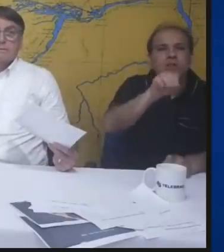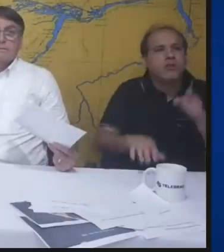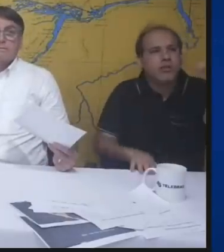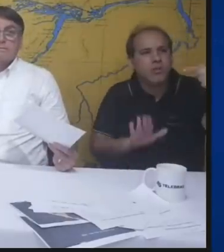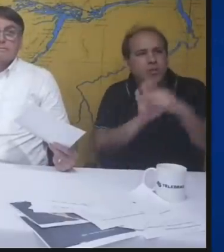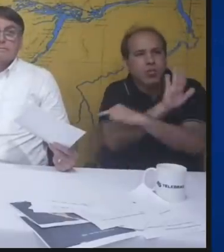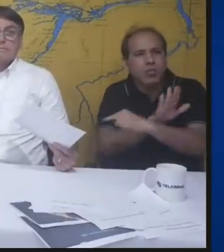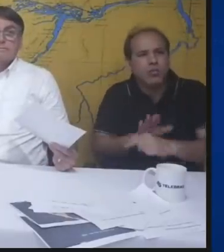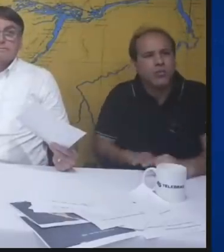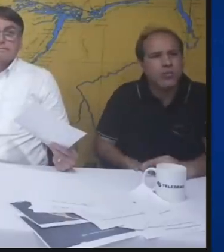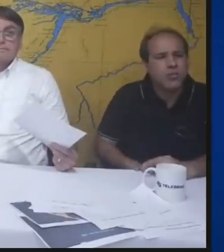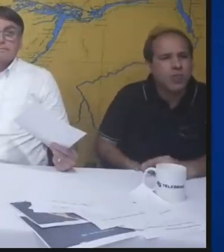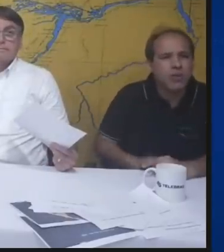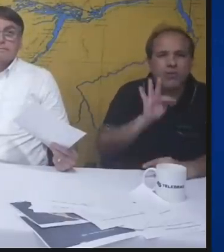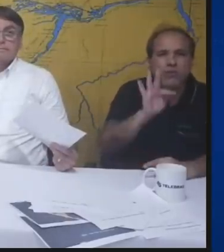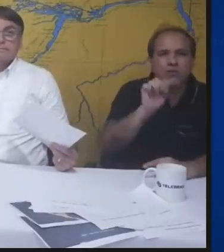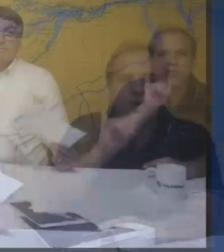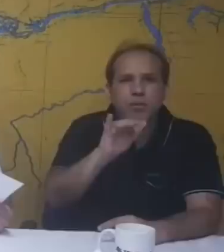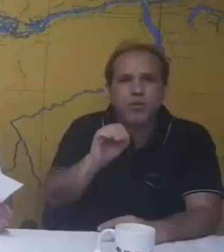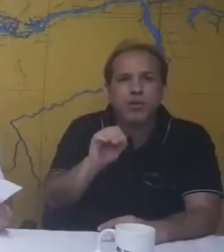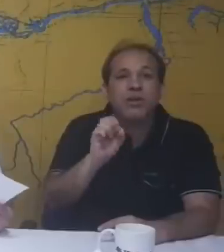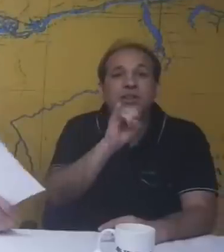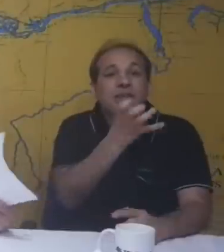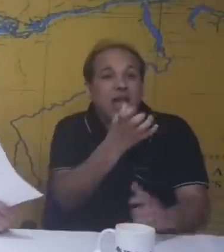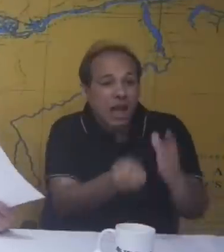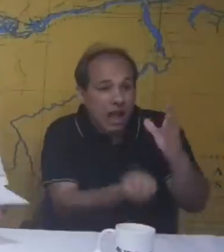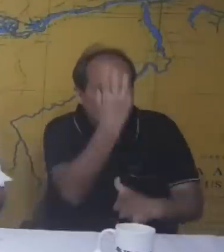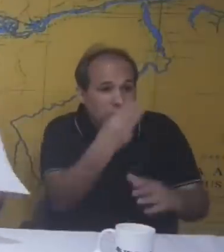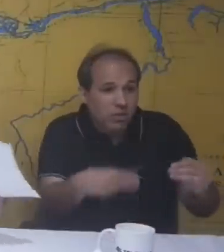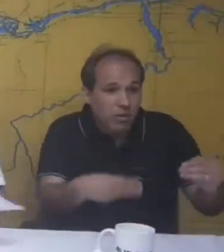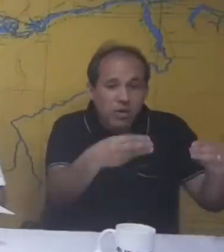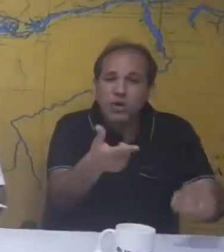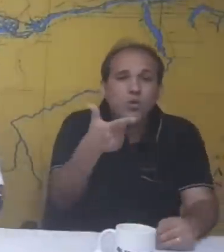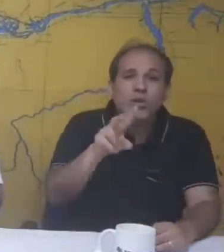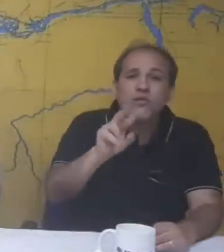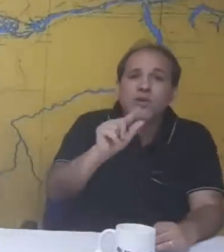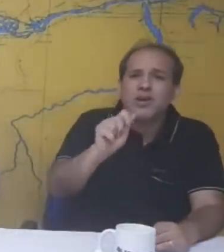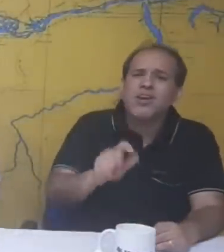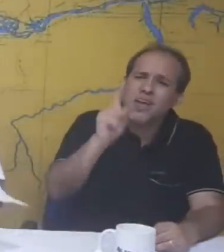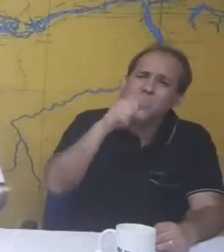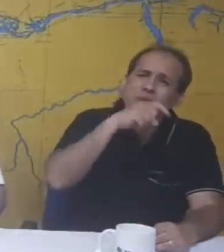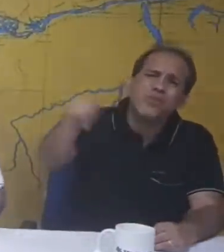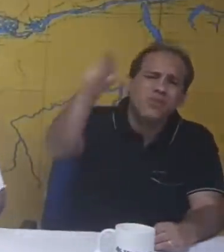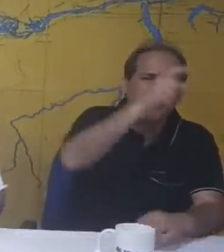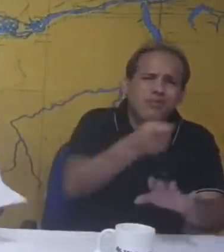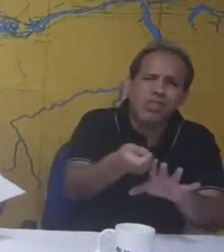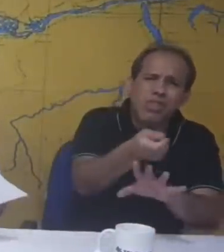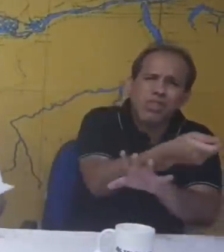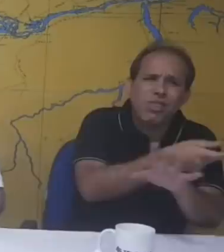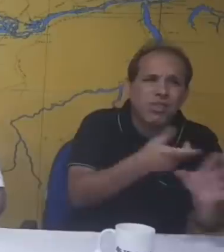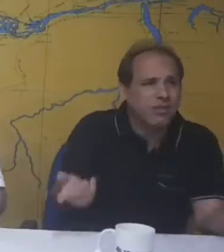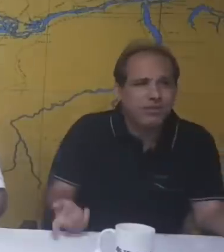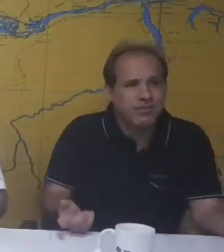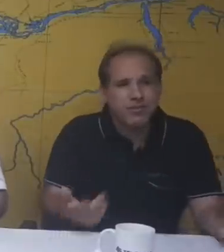Seguimos acompanhando a live do presidente Jair Bolsonaro. Você pode criar e pedindo criação de cargo no parlamento,